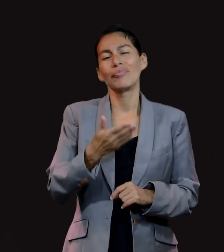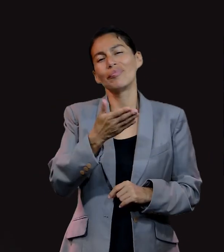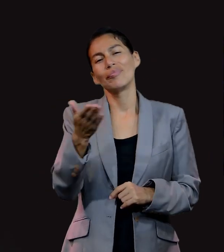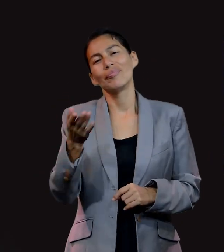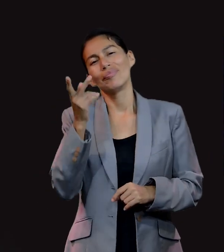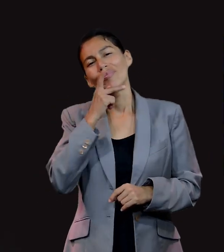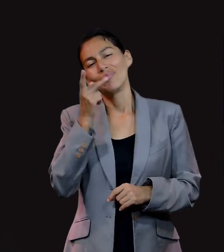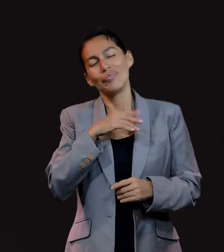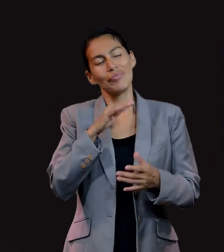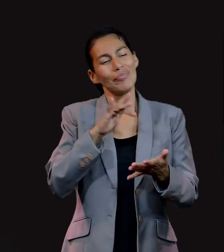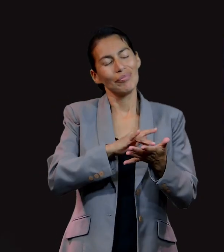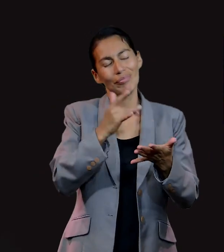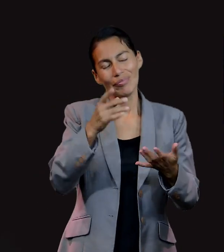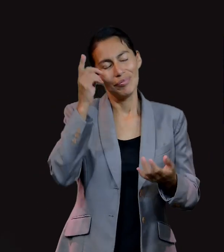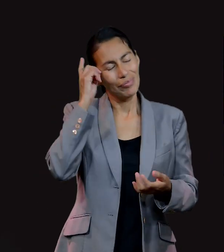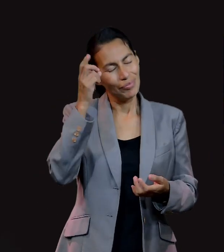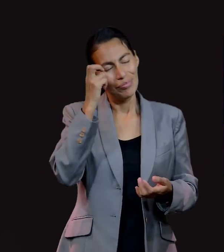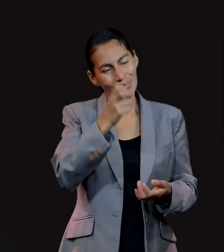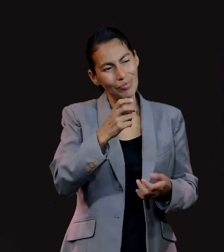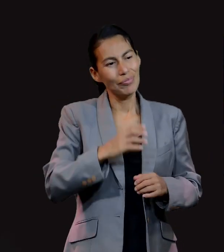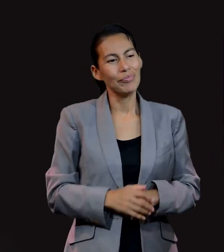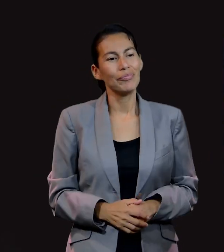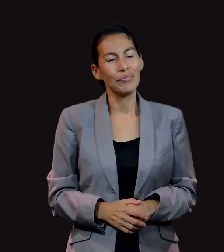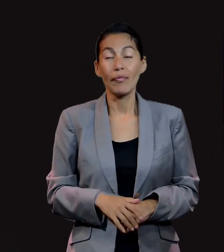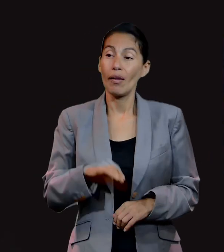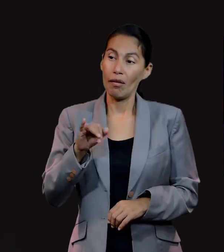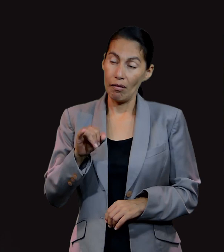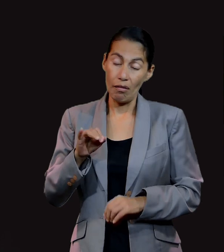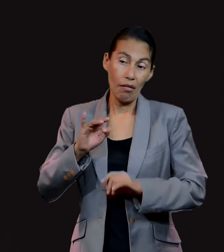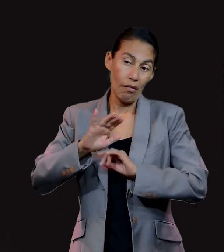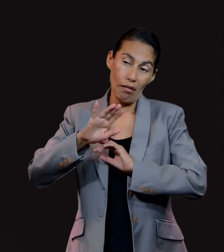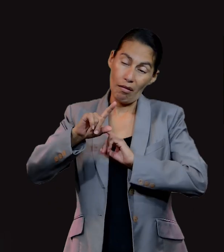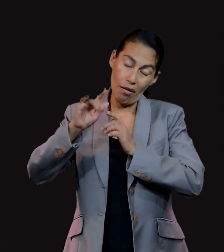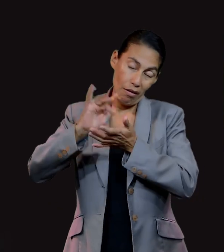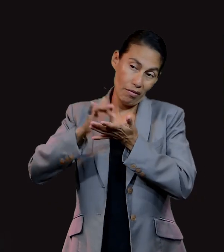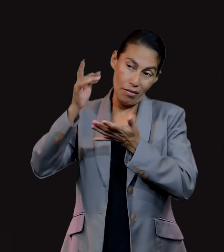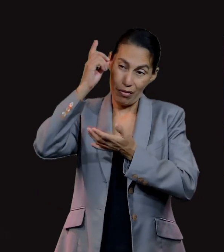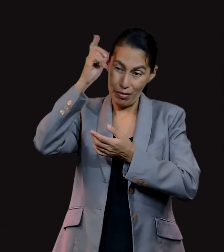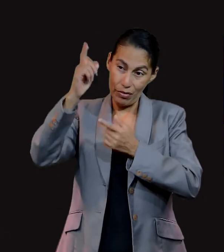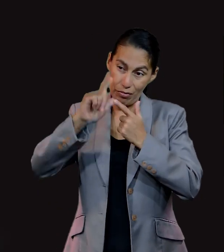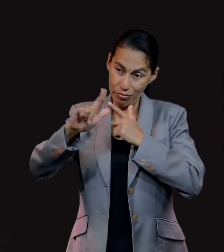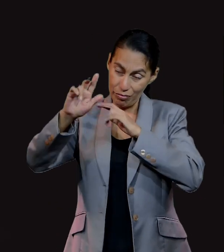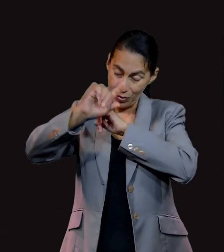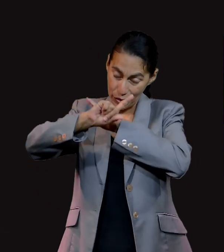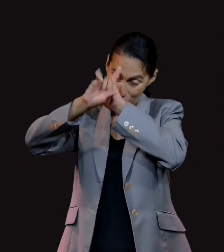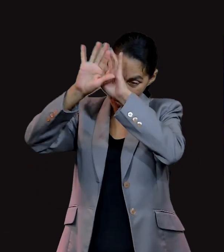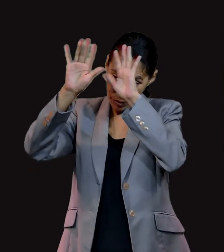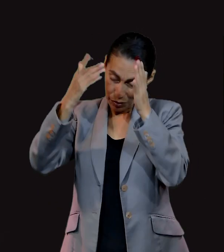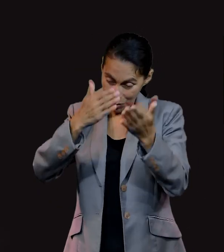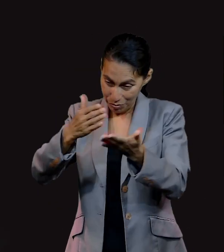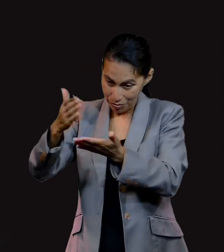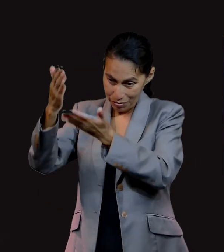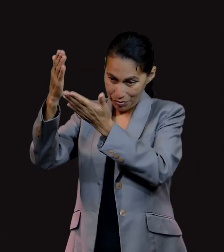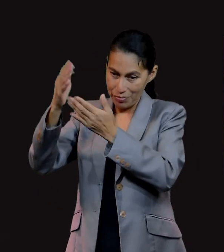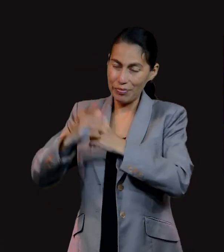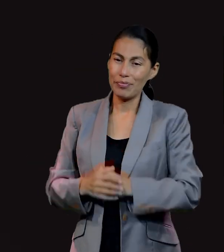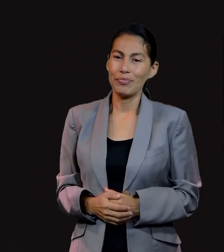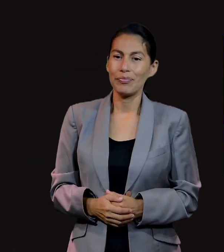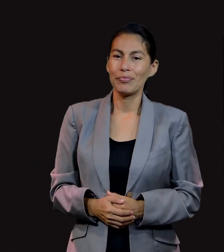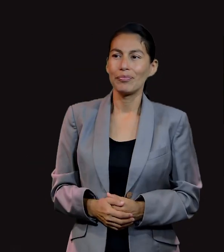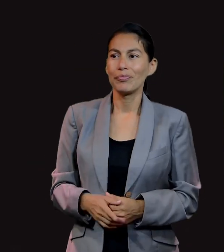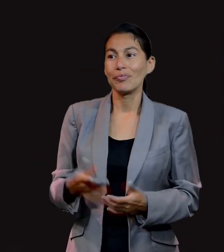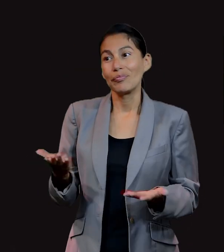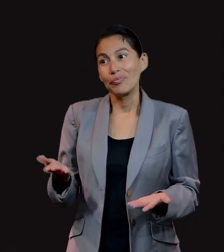a su vocación pastor gracias a Dios por ello si a Dios sea la gloria bueno de hecho